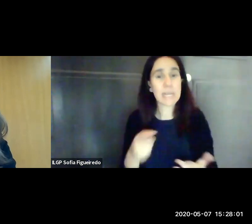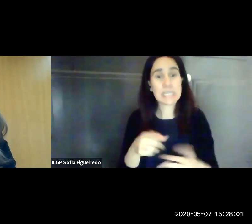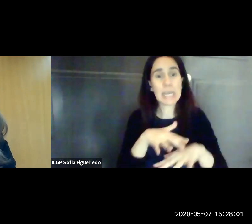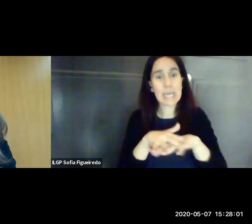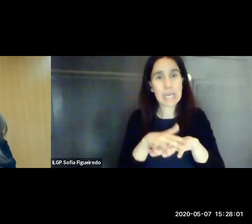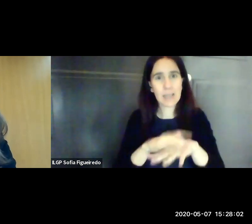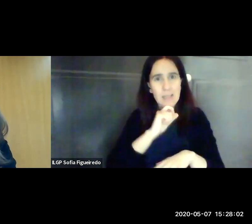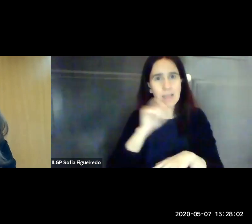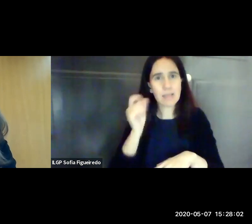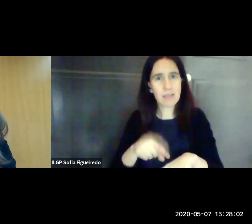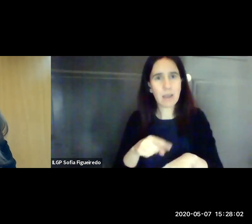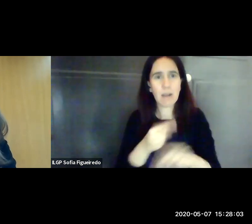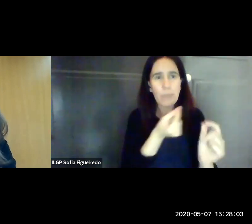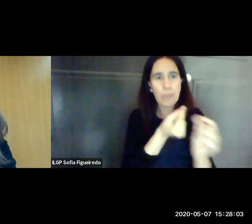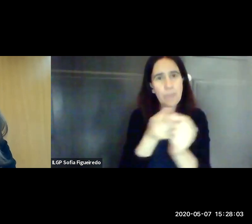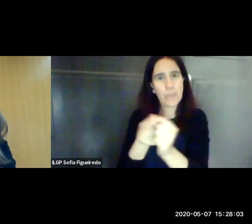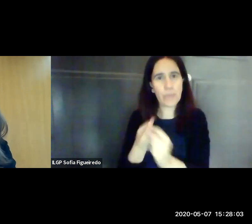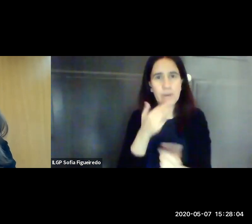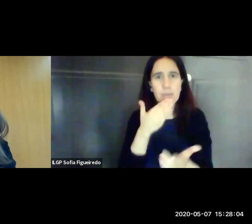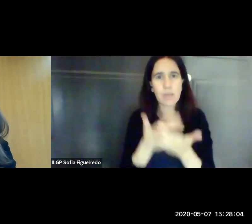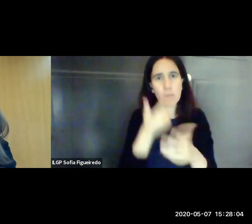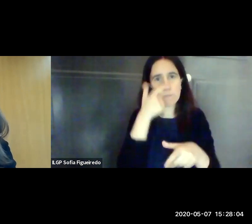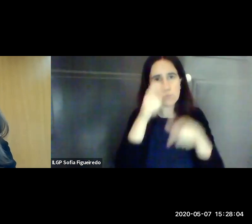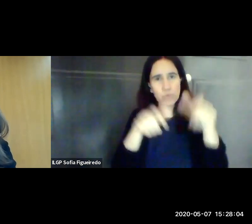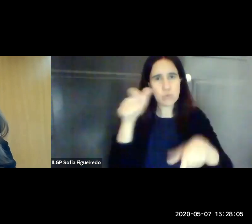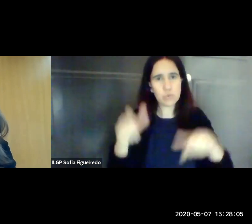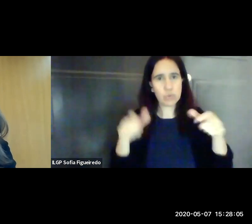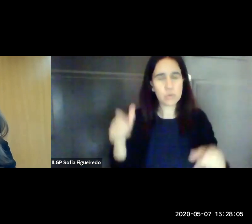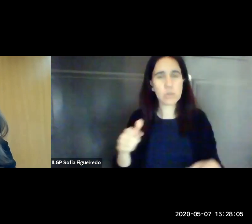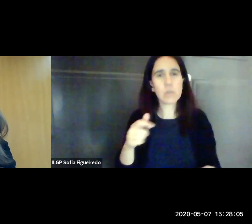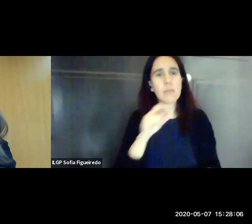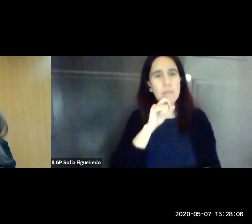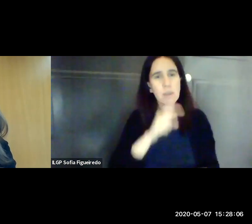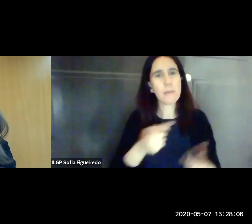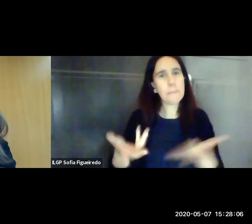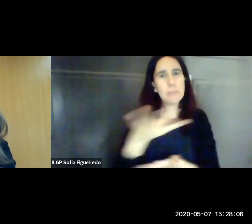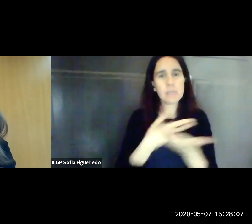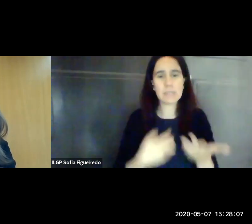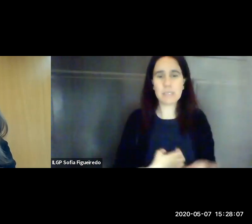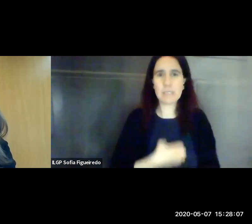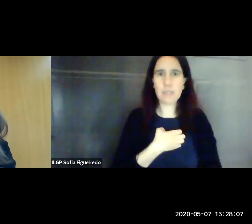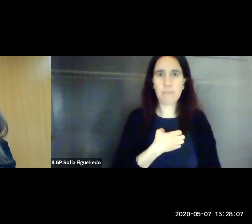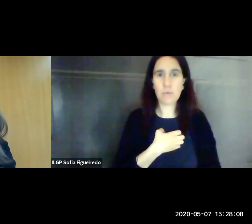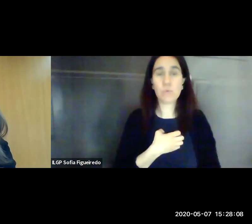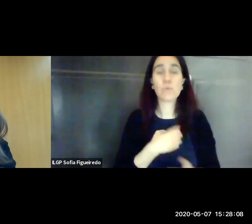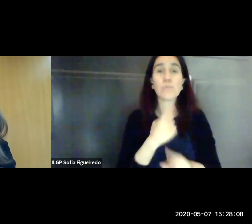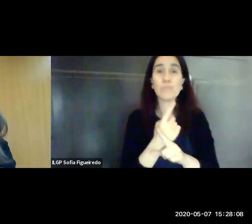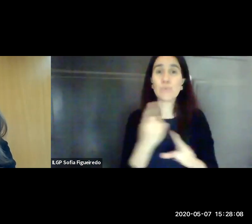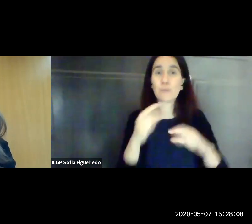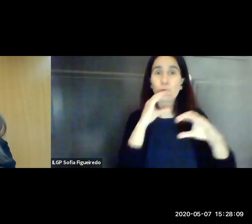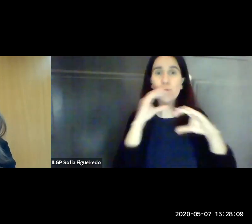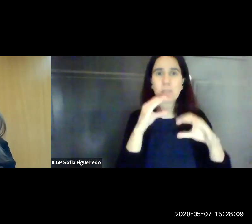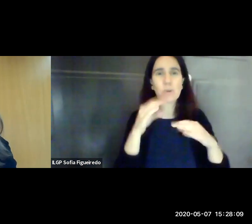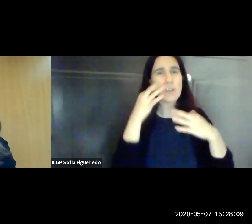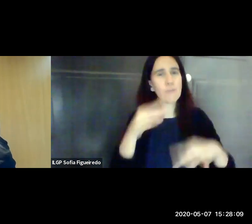permitem-nos aproximar também as pessoas e dando uma possibilidade de partilha de sentimentos, porque é uma comunicação mais